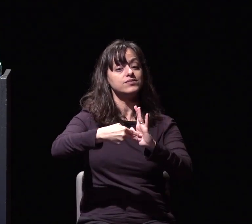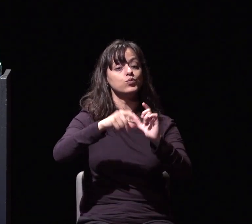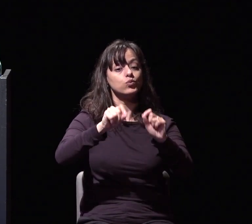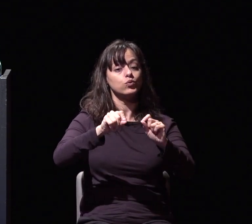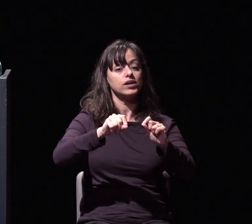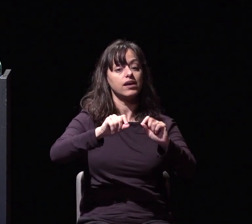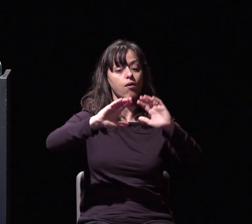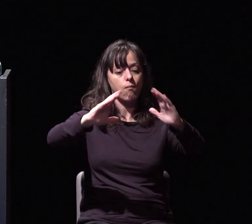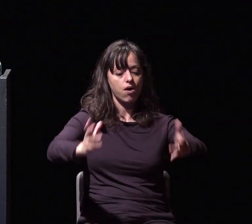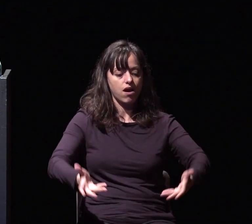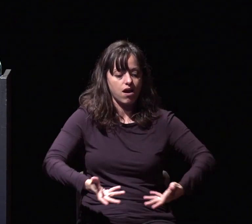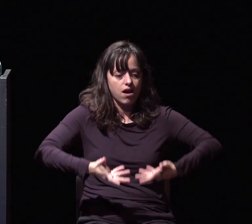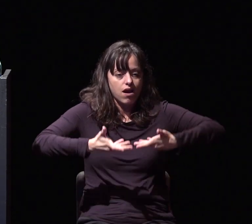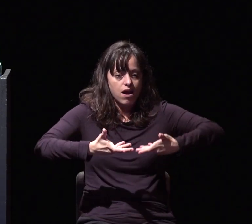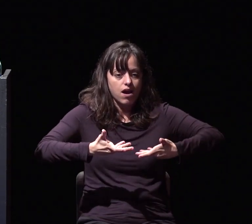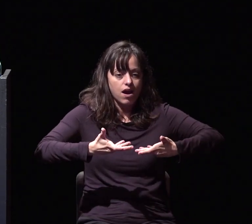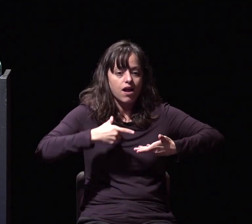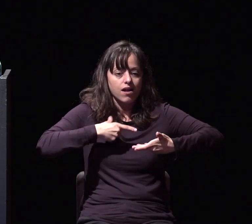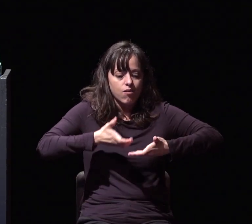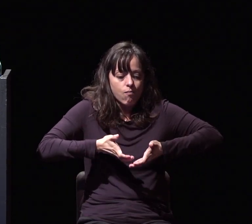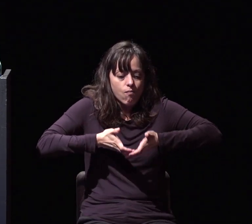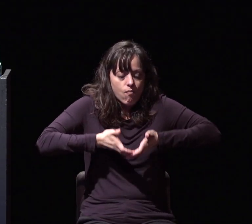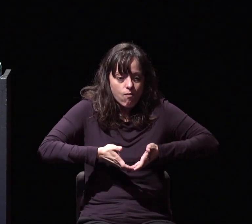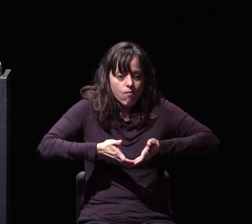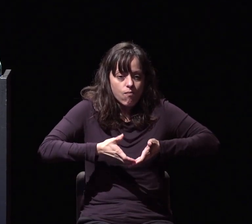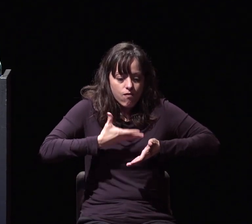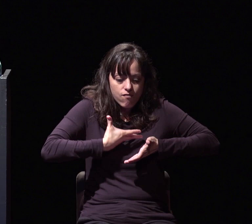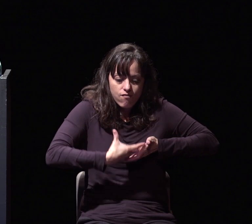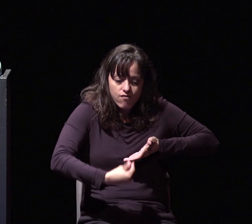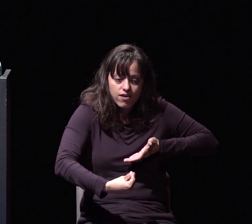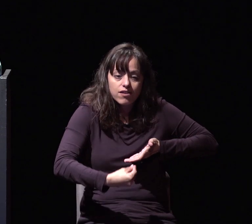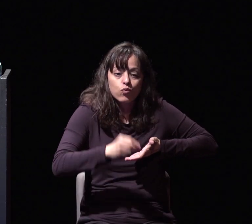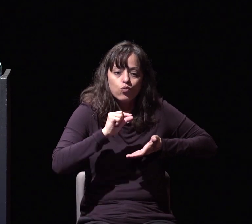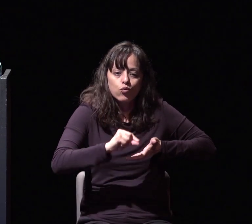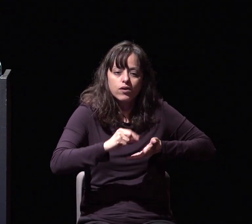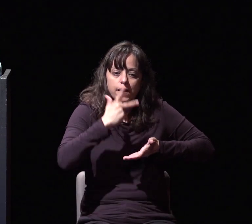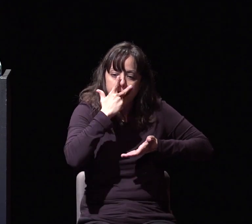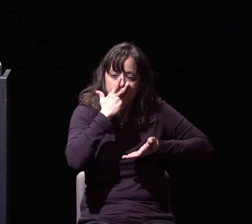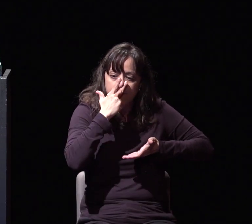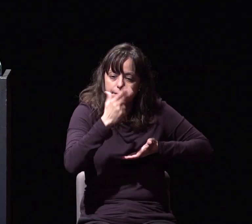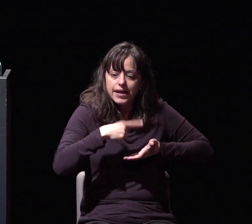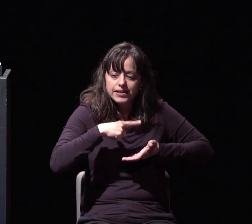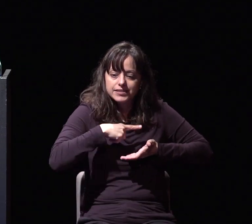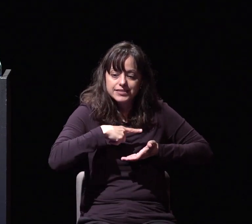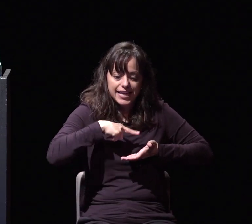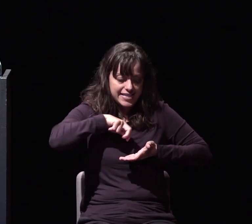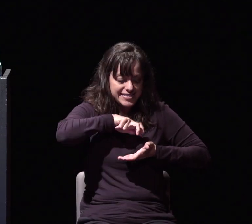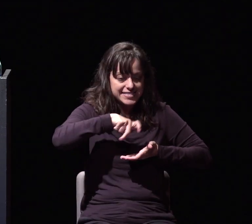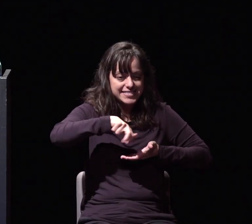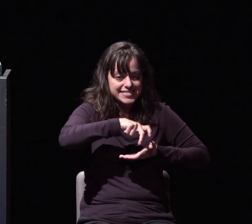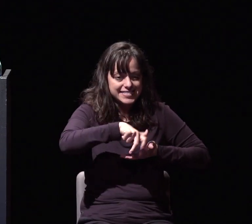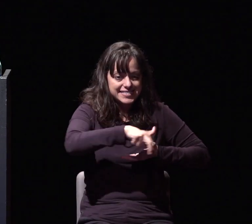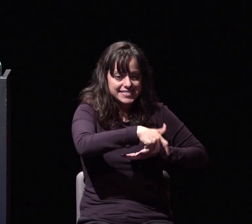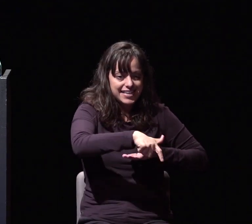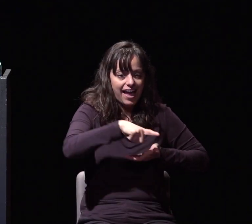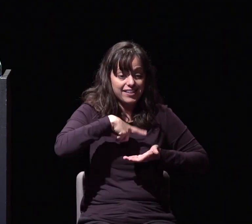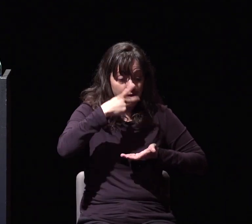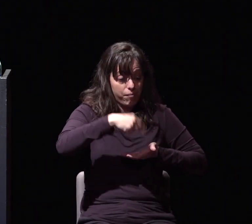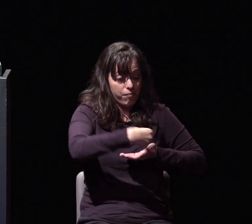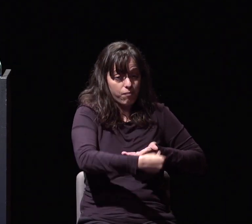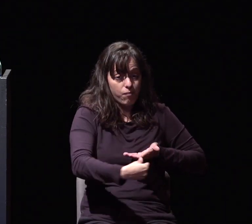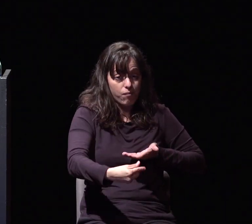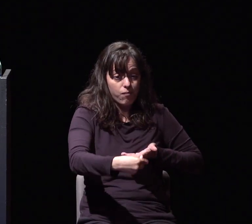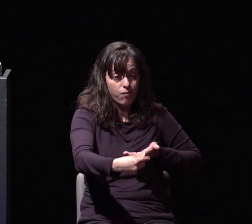o útero da cidade. Ele tem uma escada até que parece um cordão umbilical, um lugar gerador de vida, cheio